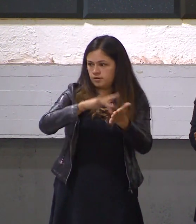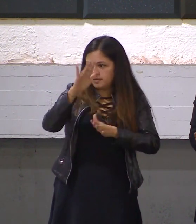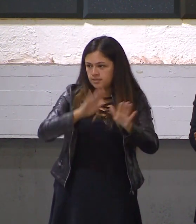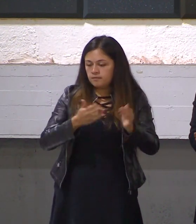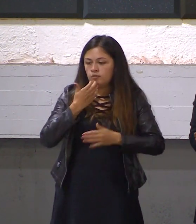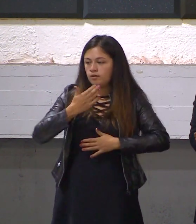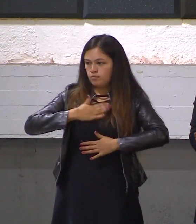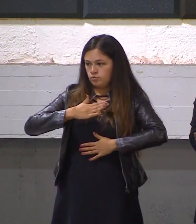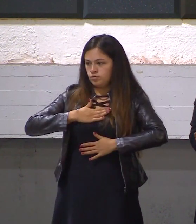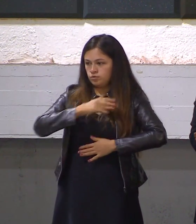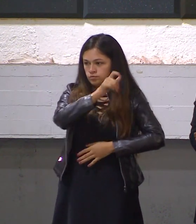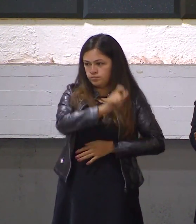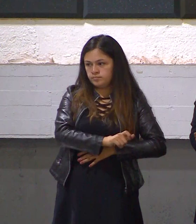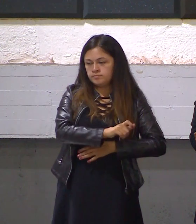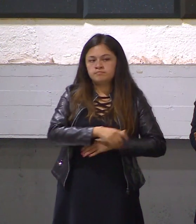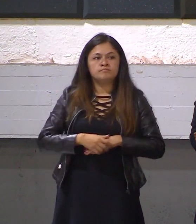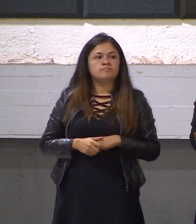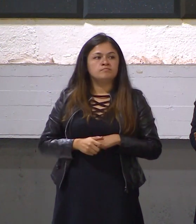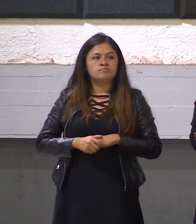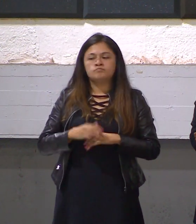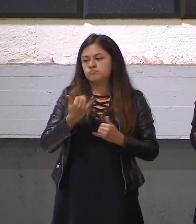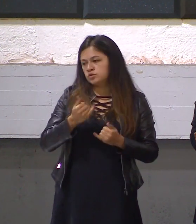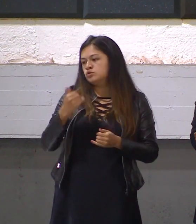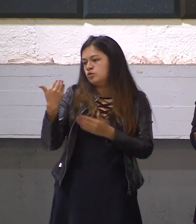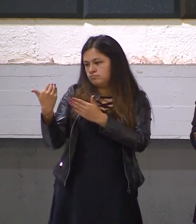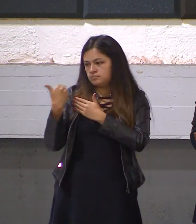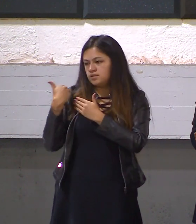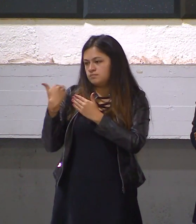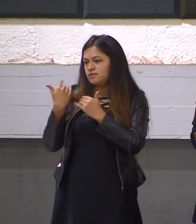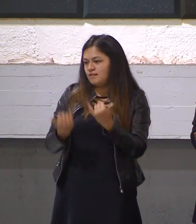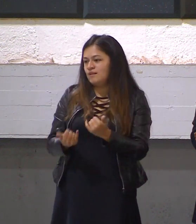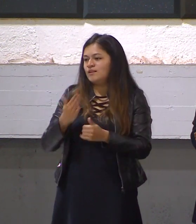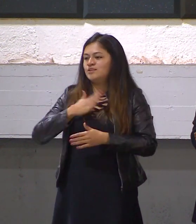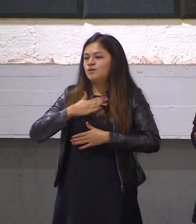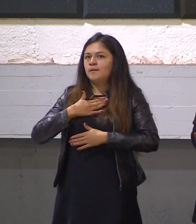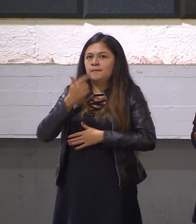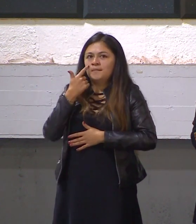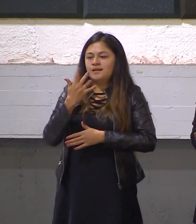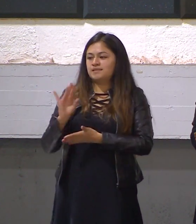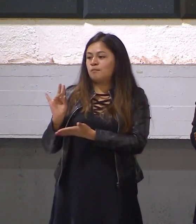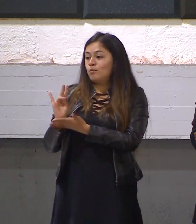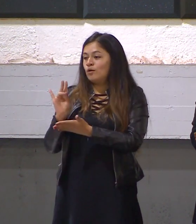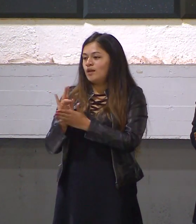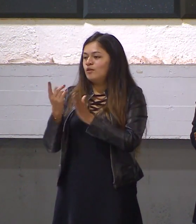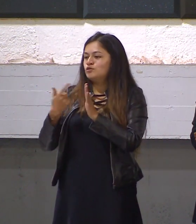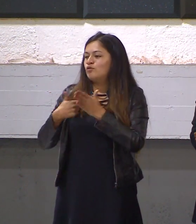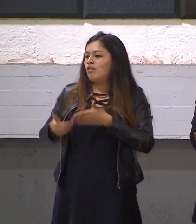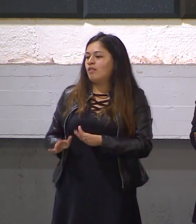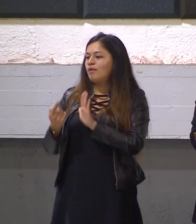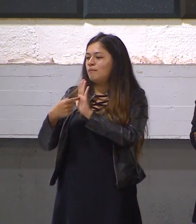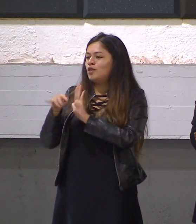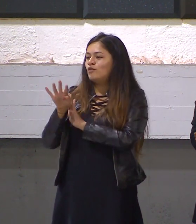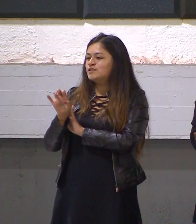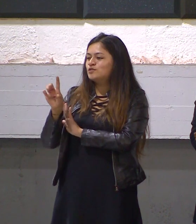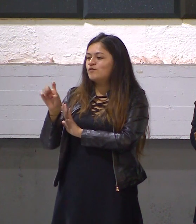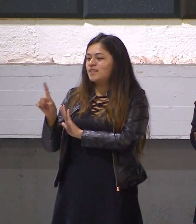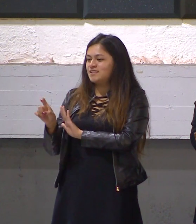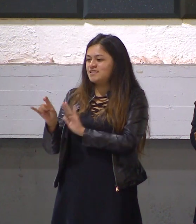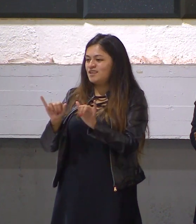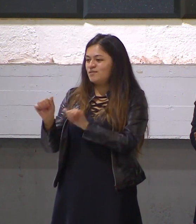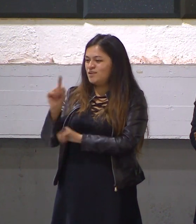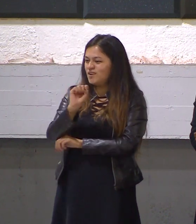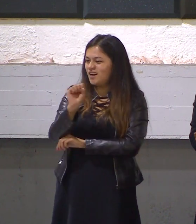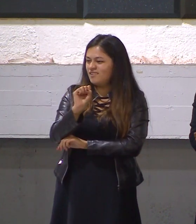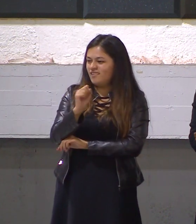ejemplo yo en este momento claro estoy acá yo soy modelo 1996 y hoy estoy